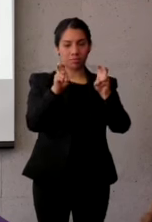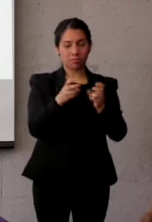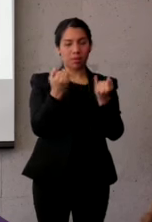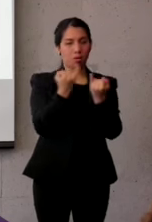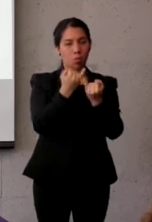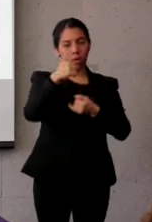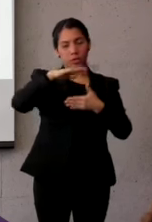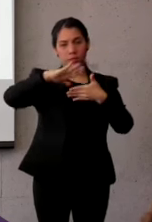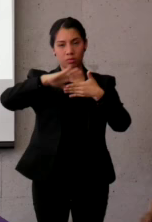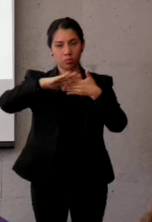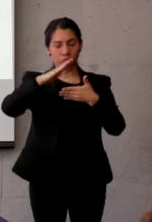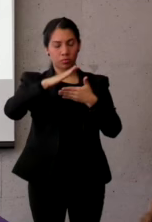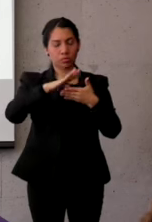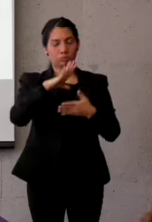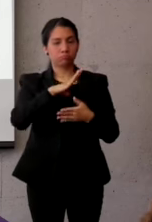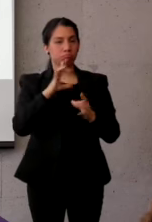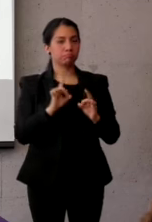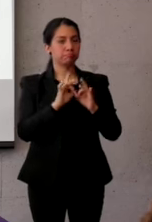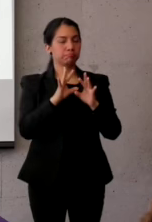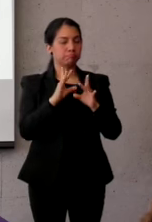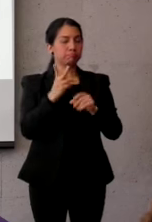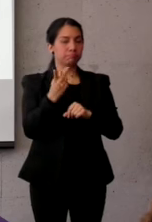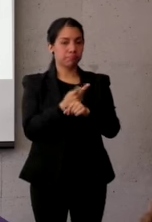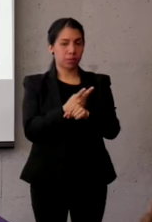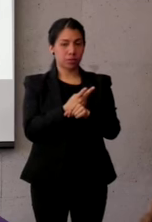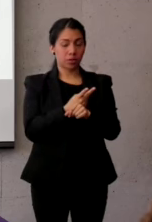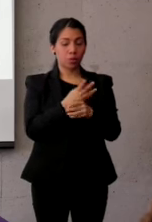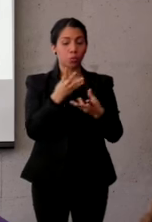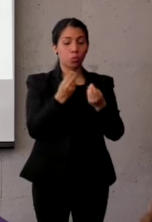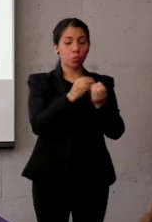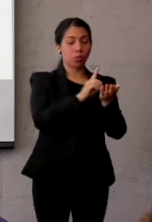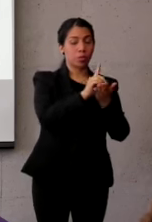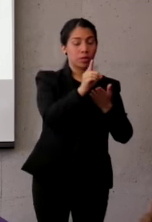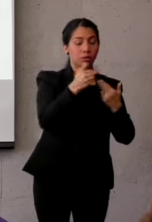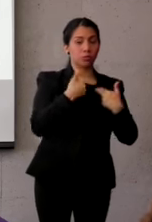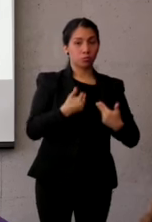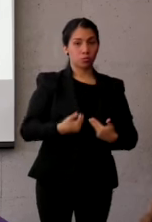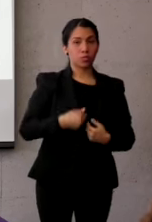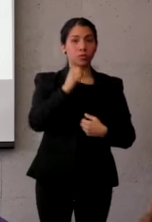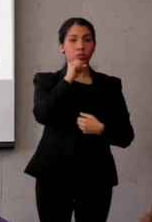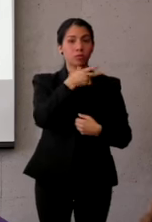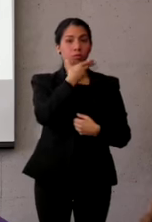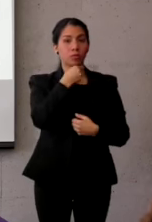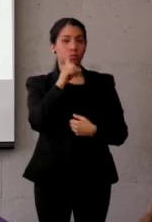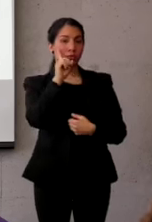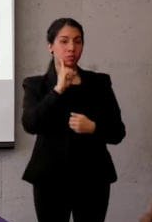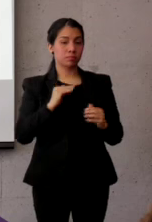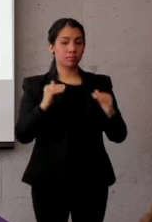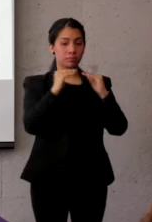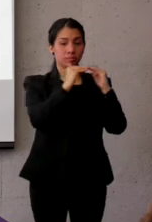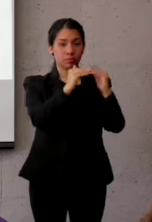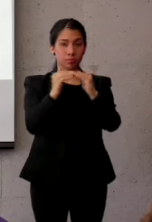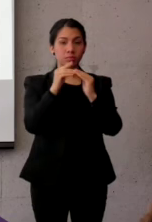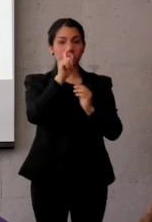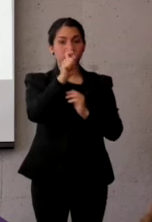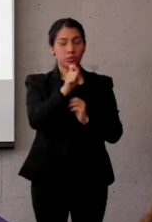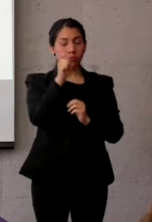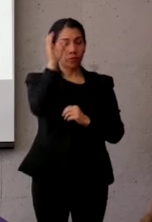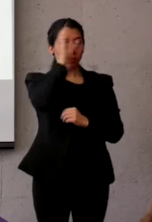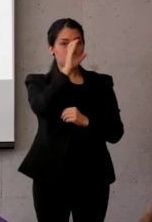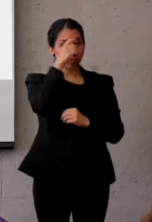formado en el enfoque de derechos humanos y género contribuye a la cultura del respeto de estos. El día de